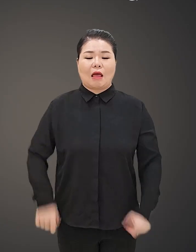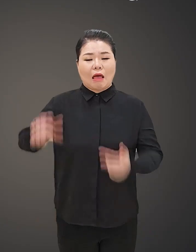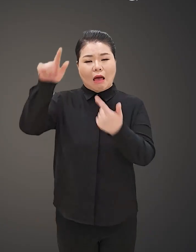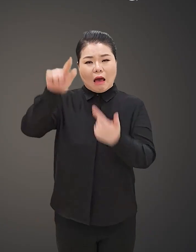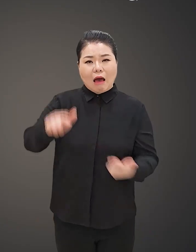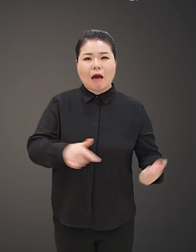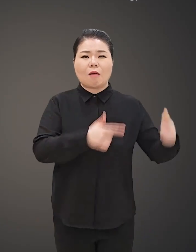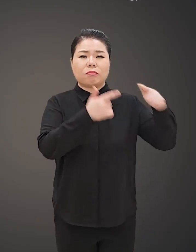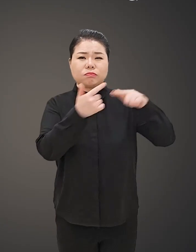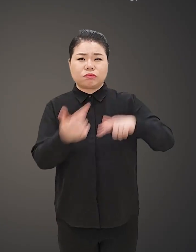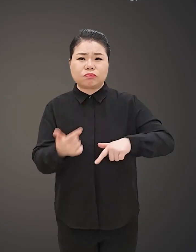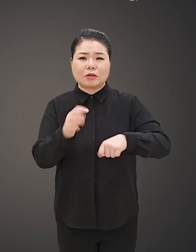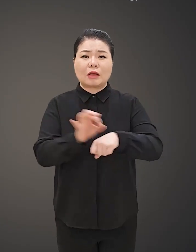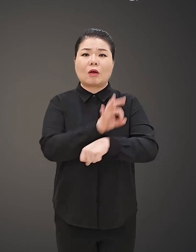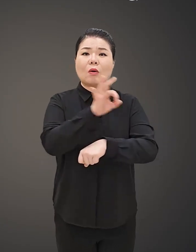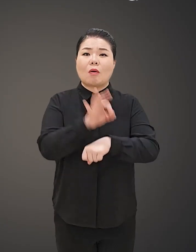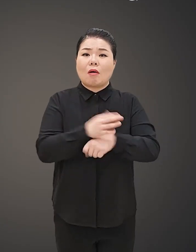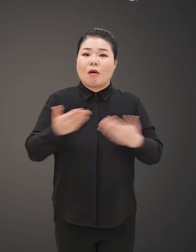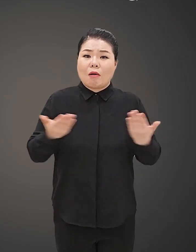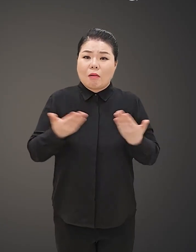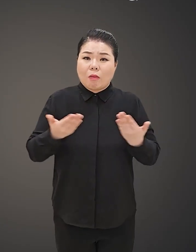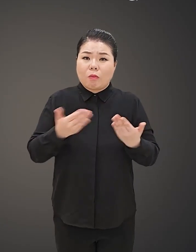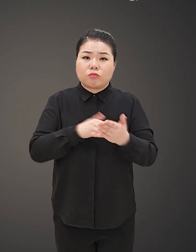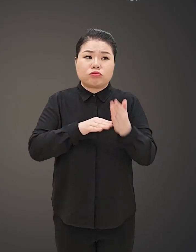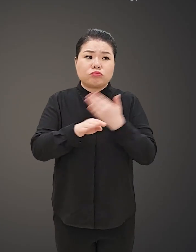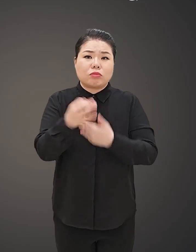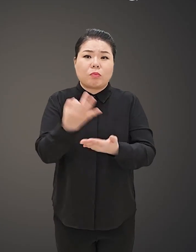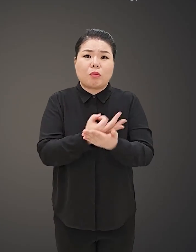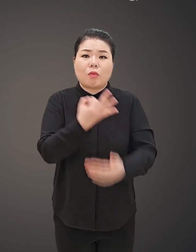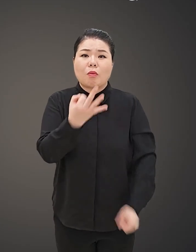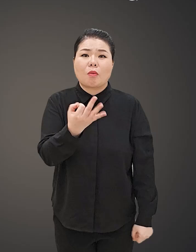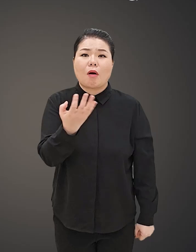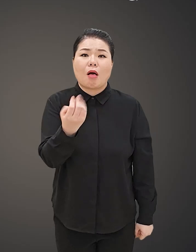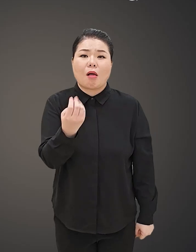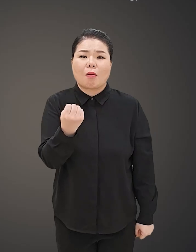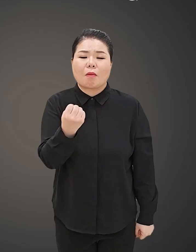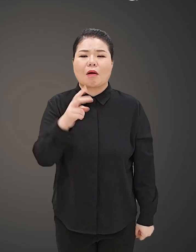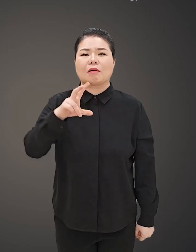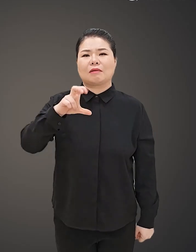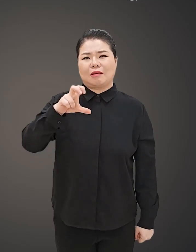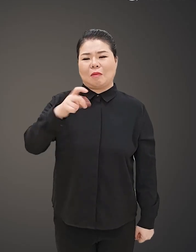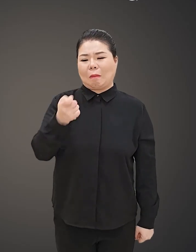하루 10시간 일하고 받은 돈은 고작 10루피, 하나로 25원입니다.